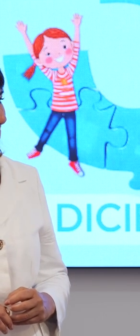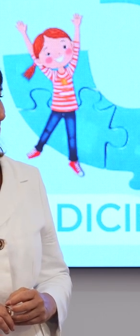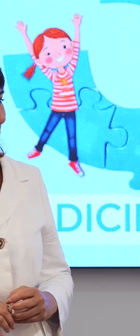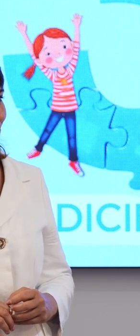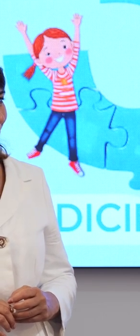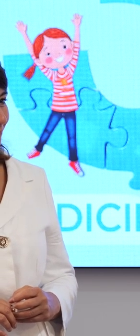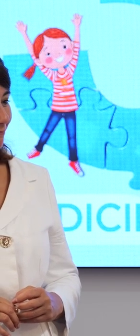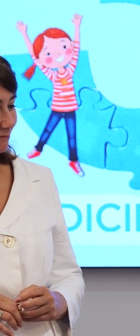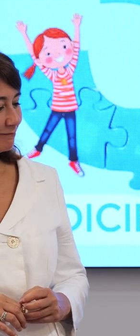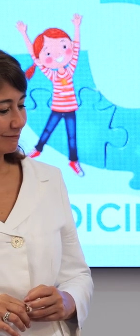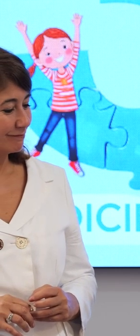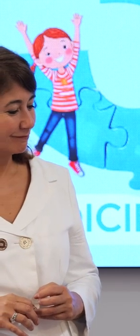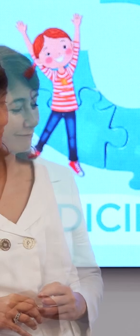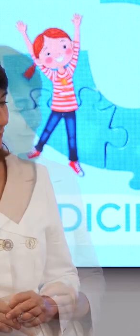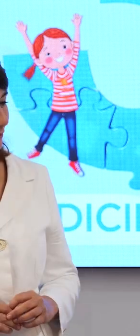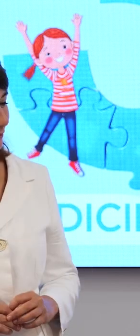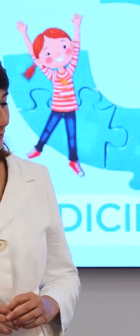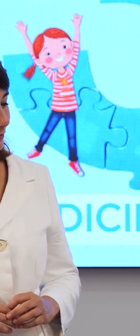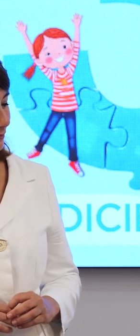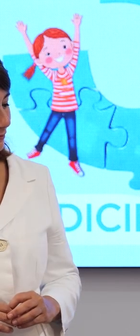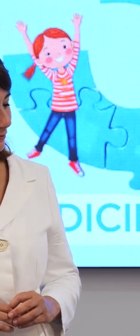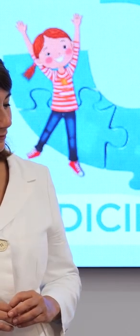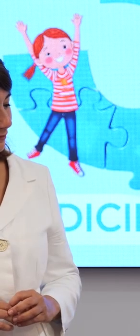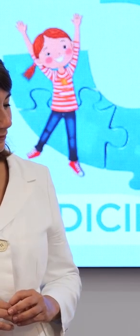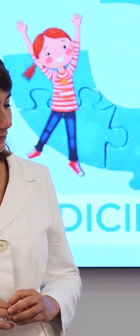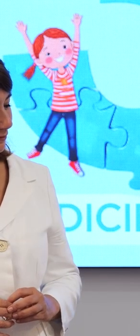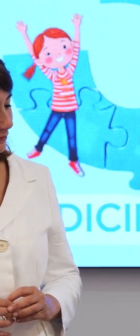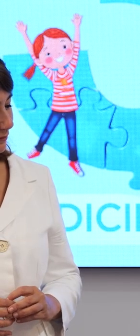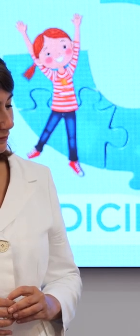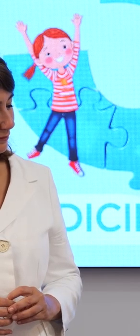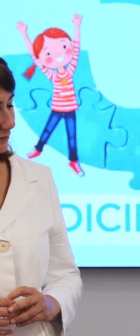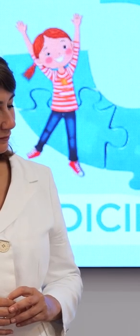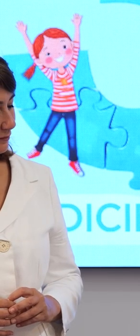Día Internacional de las Personas con Discapacidad. Y sobre las 11 y media